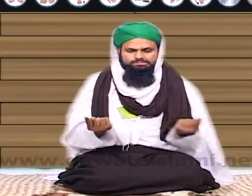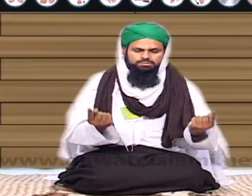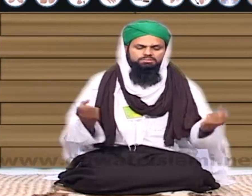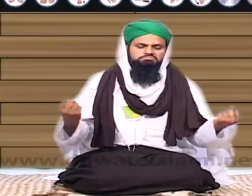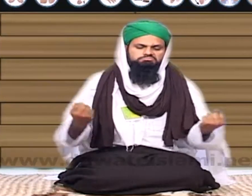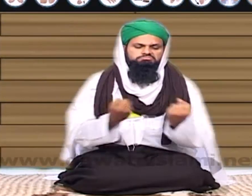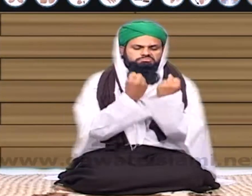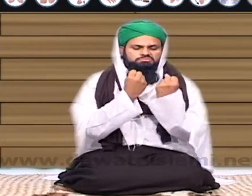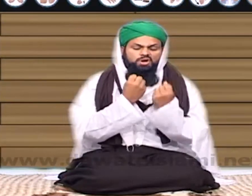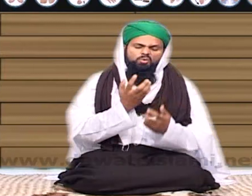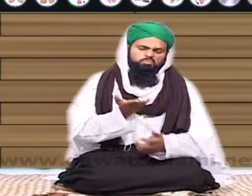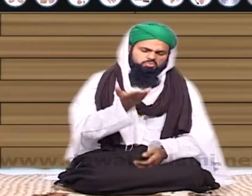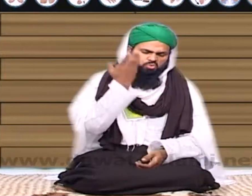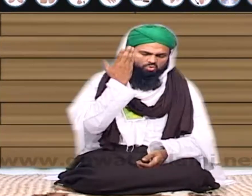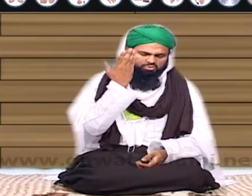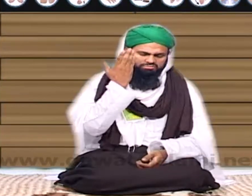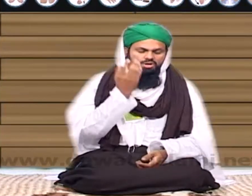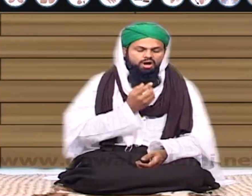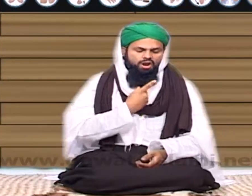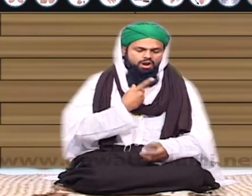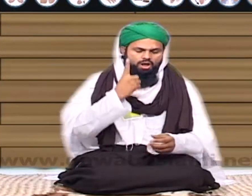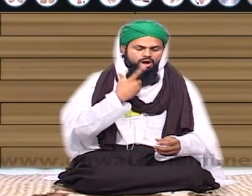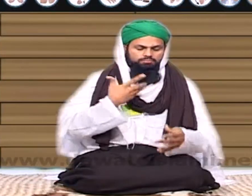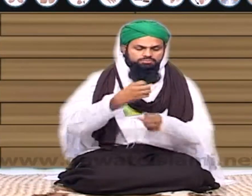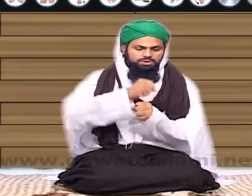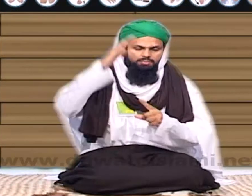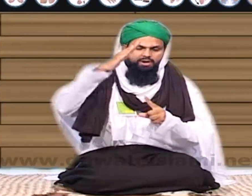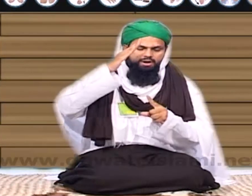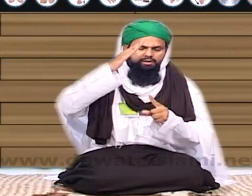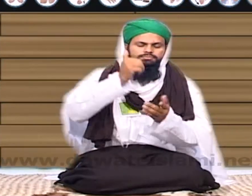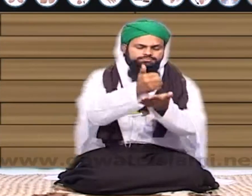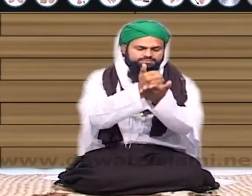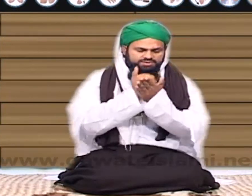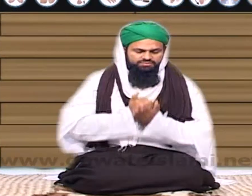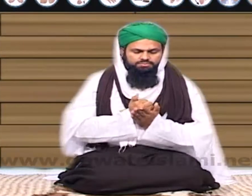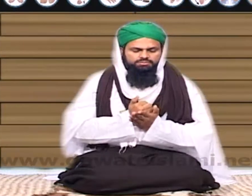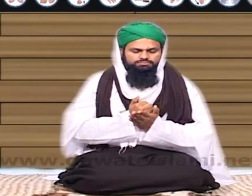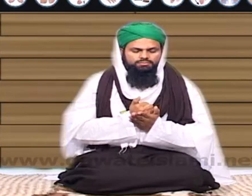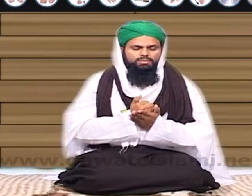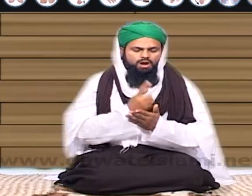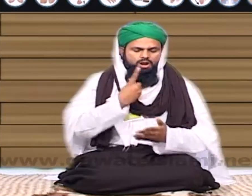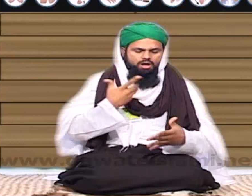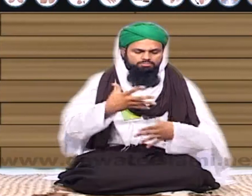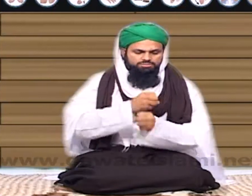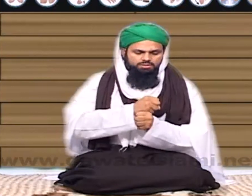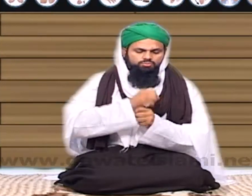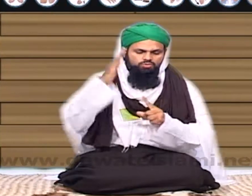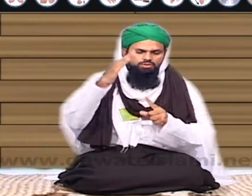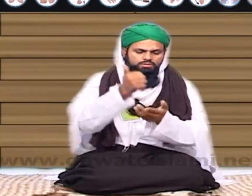اور بدقسمتی سے آج کل چغلی بہت عام ہے. اللہ تعالیٰ ہمارے حال پر رحم فرمائے. بس اتنا ہی ہے کہ اللہ رحم فرمائے،